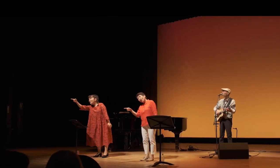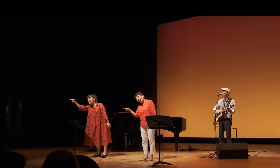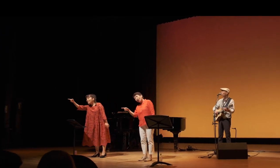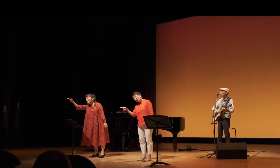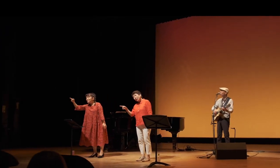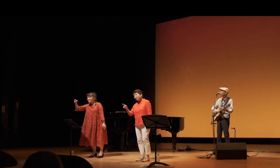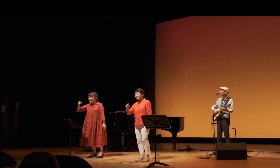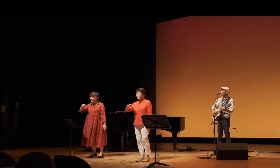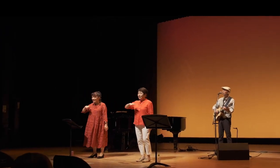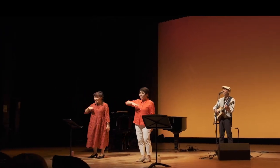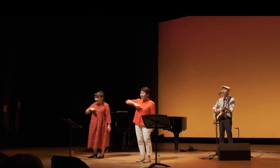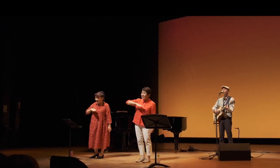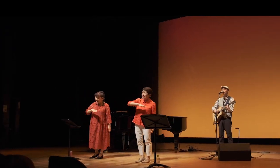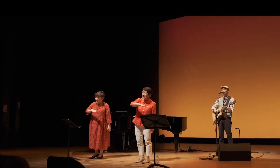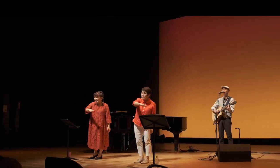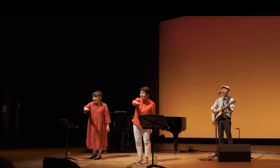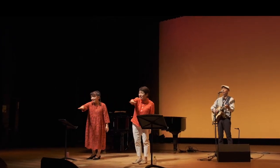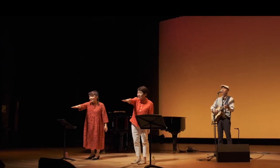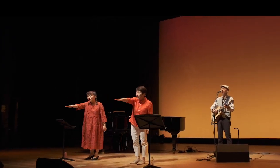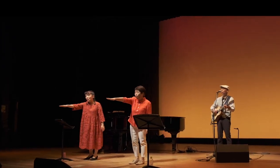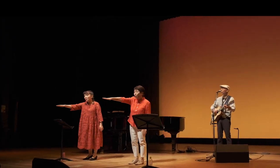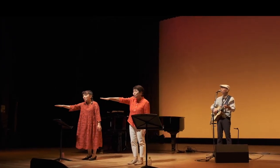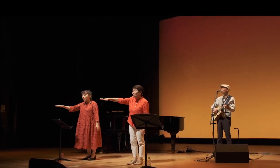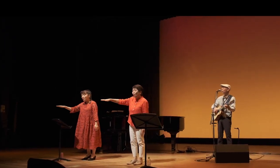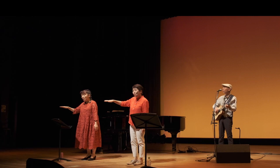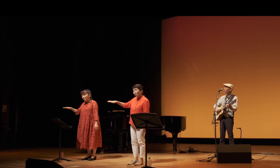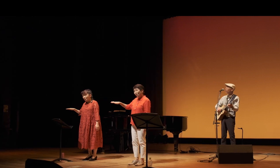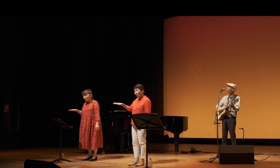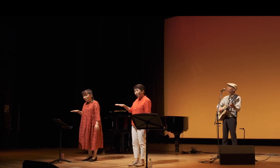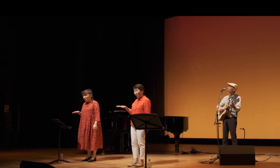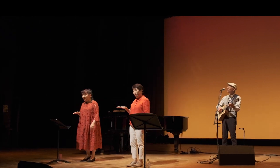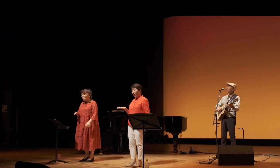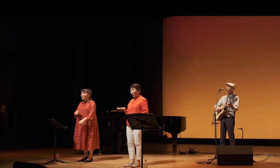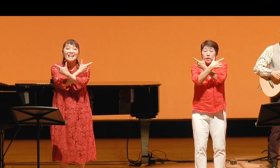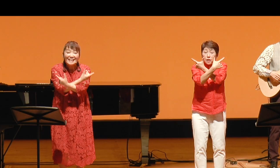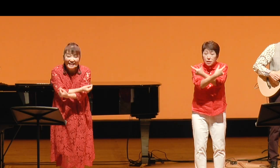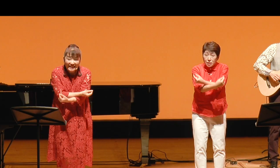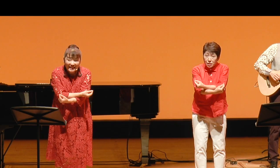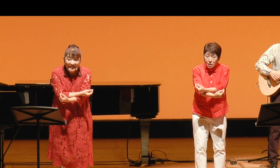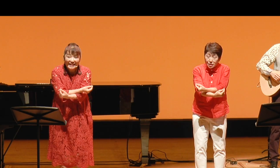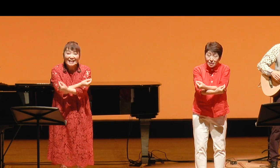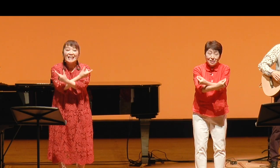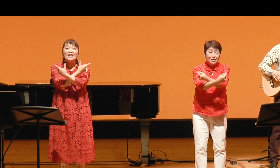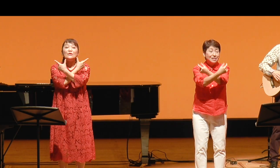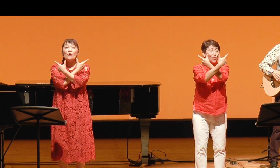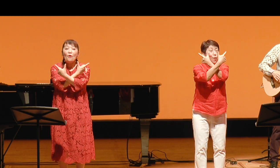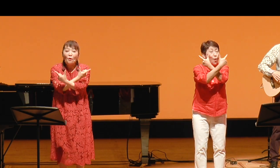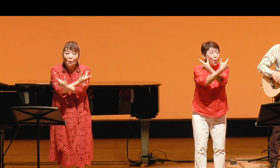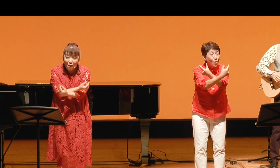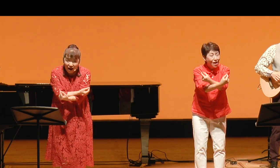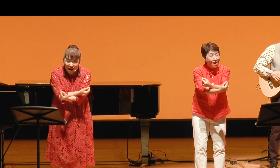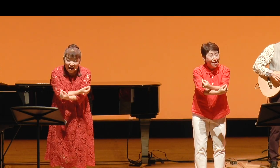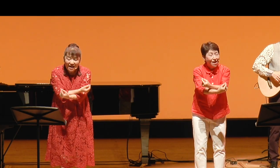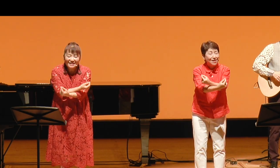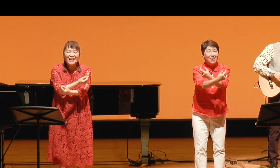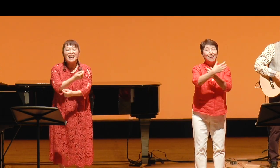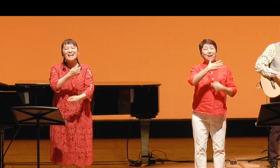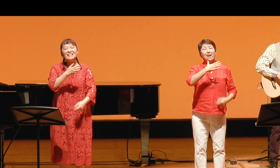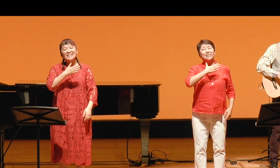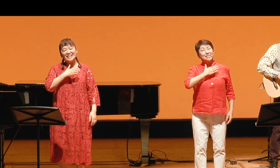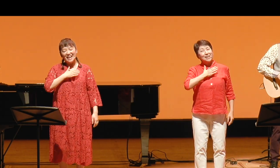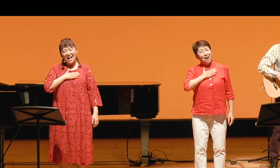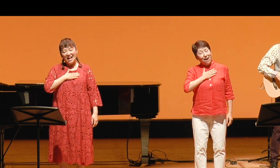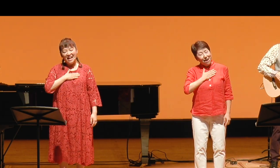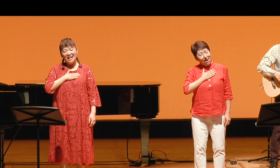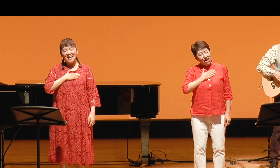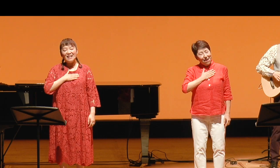どんな人ともきっと分